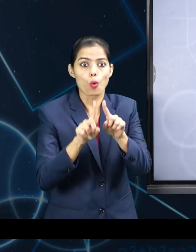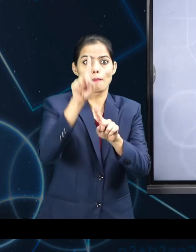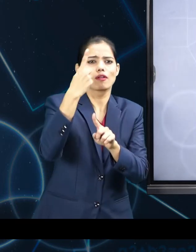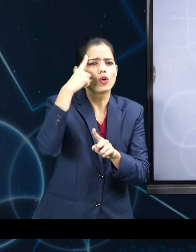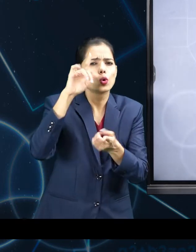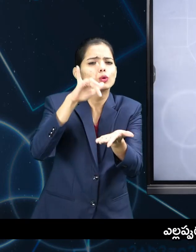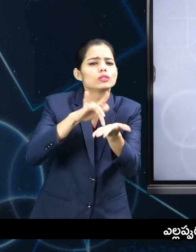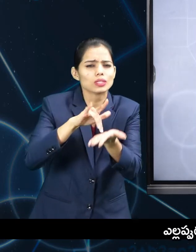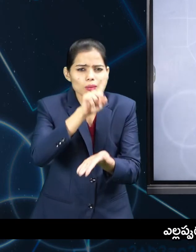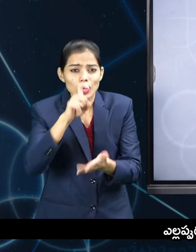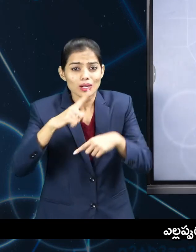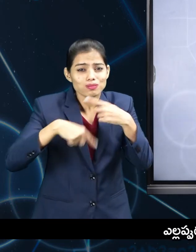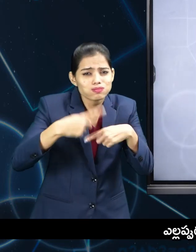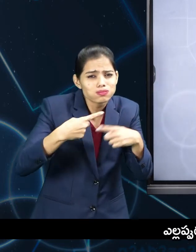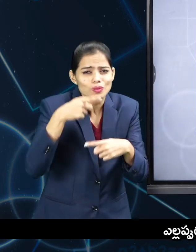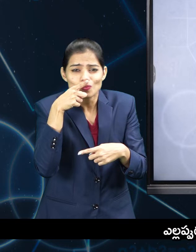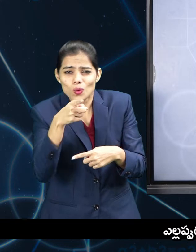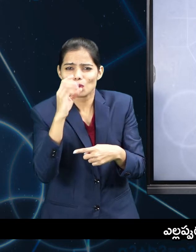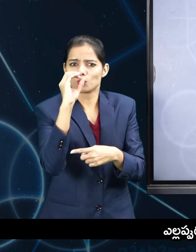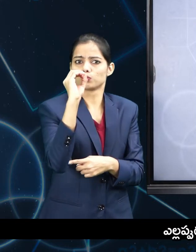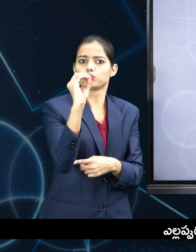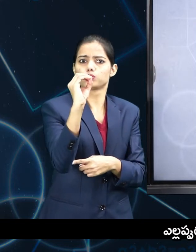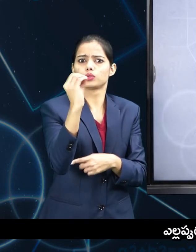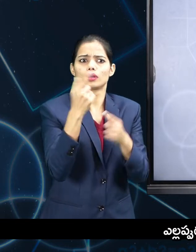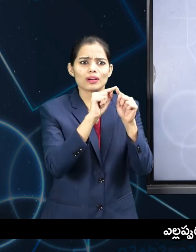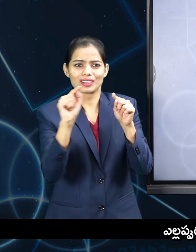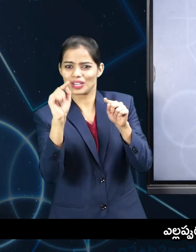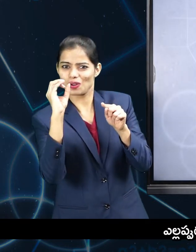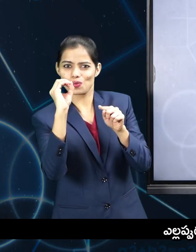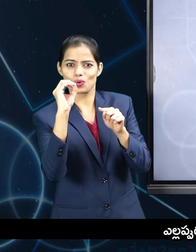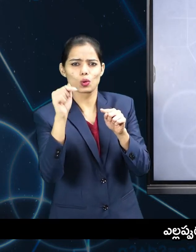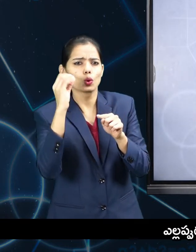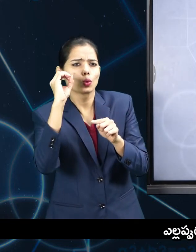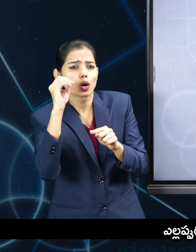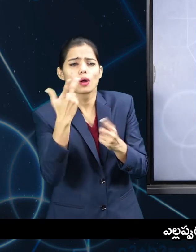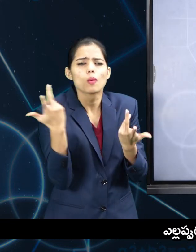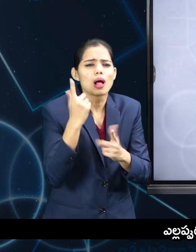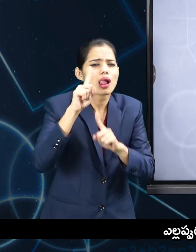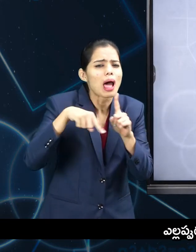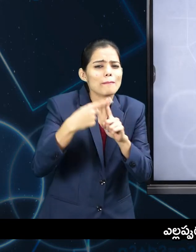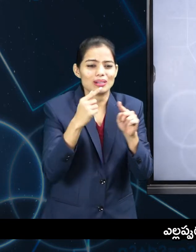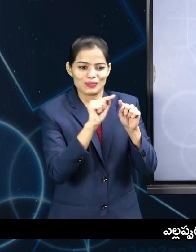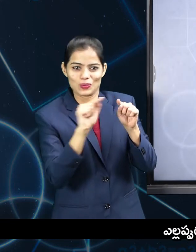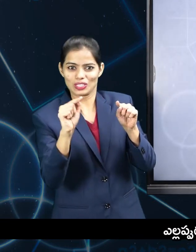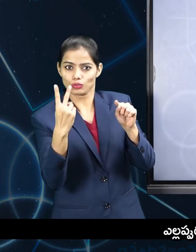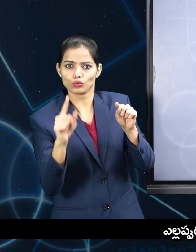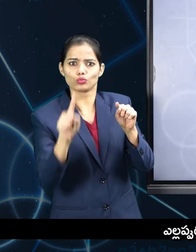నుండి? ఎల్లప్పుడూ 0, 0 నుండి. సూచన 2, -3 గురించి